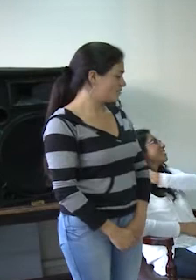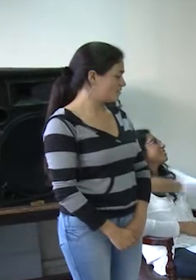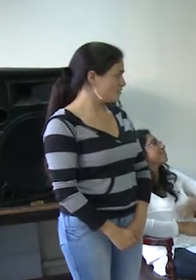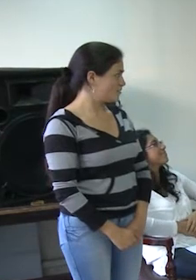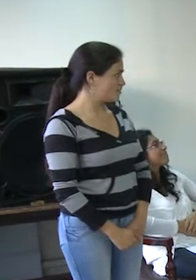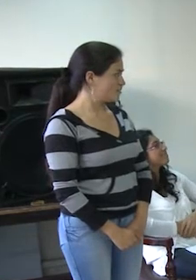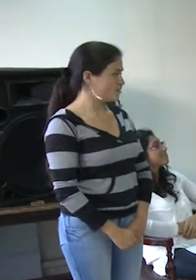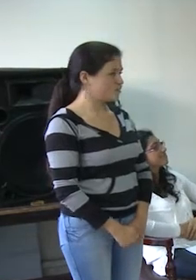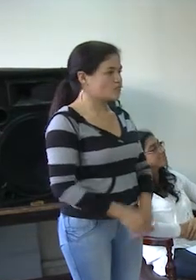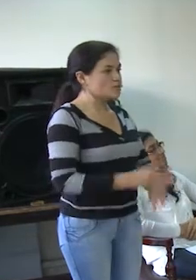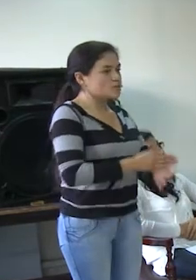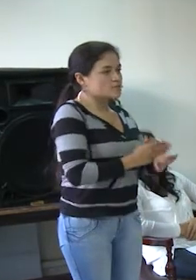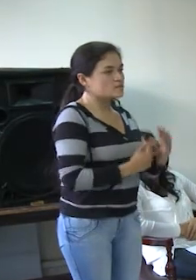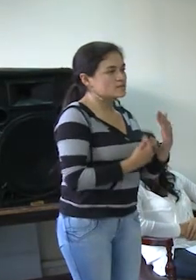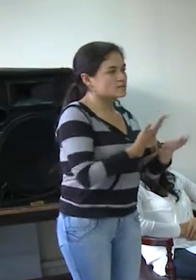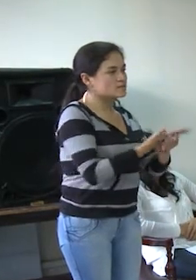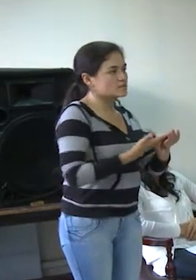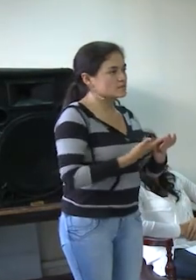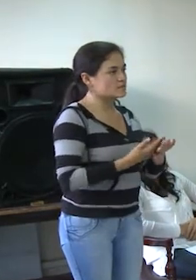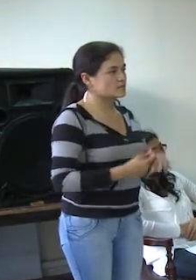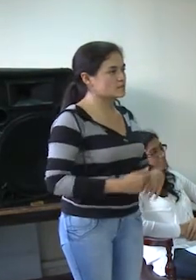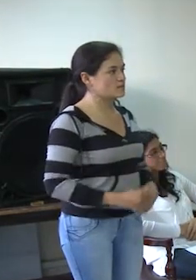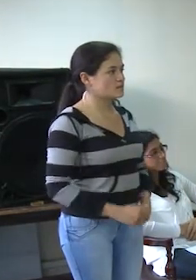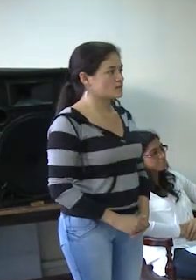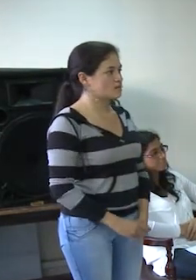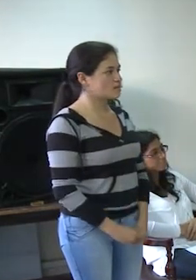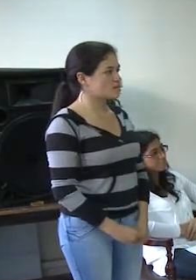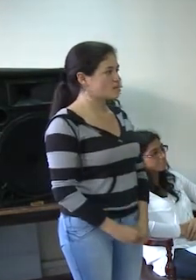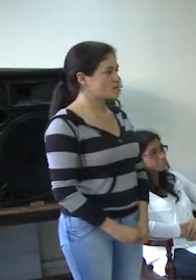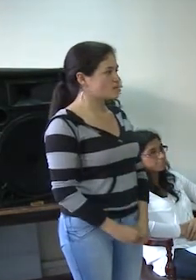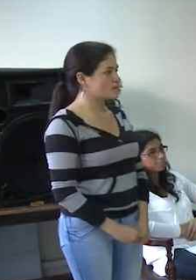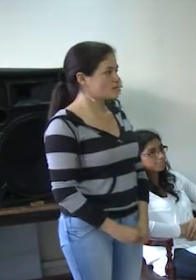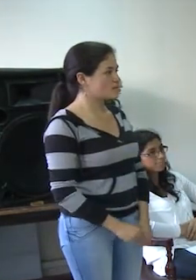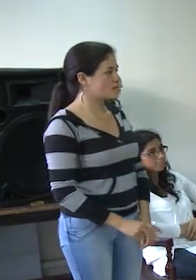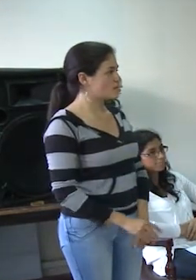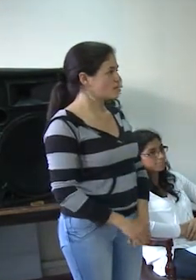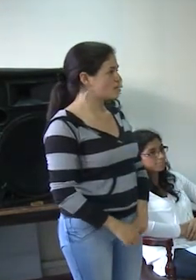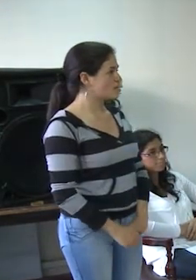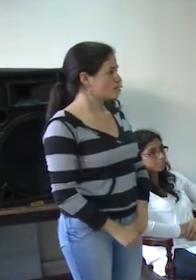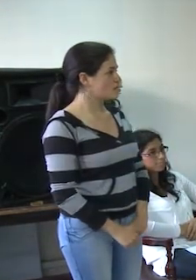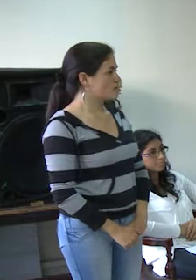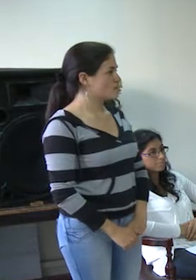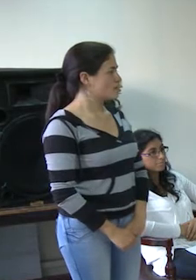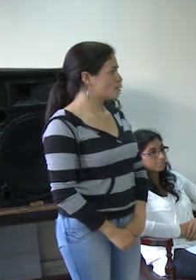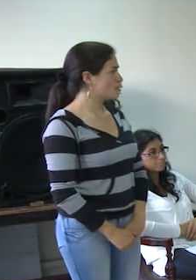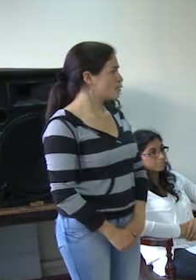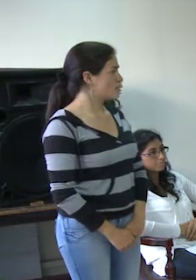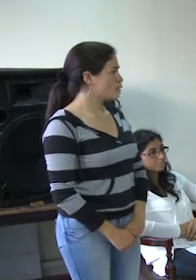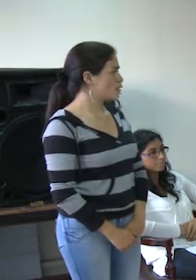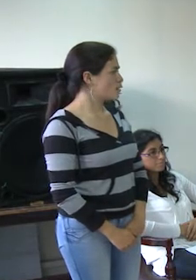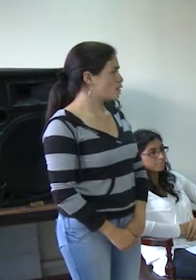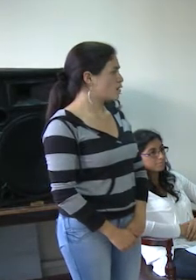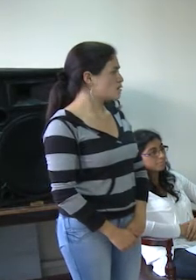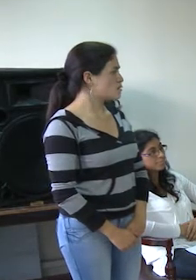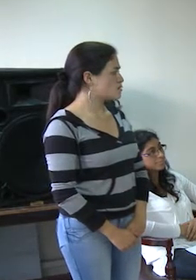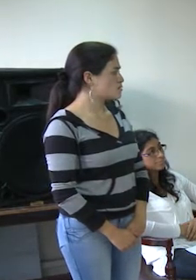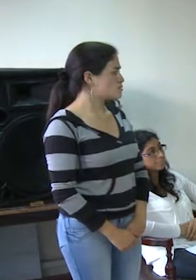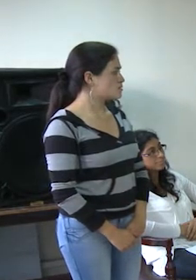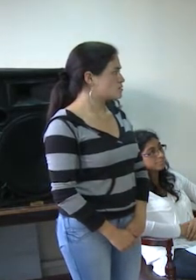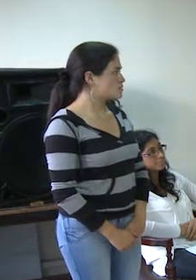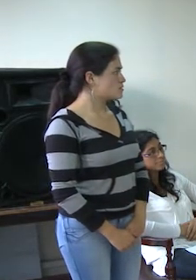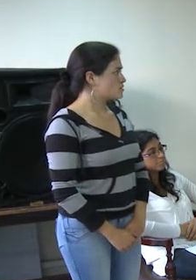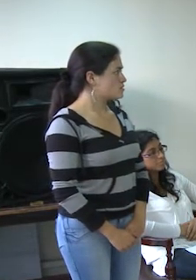Elegir entre la mesura y la insolencia tiene que ver con estrategias políticas. La exigencia de la dominación,